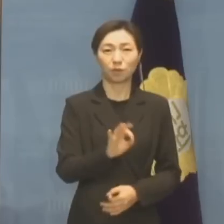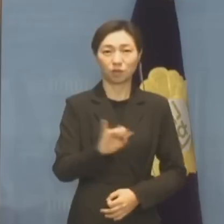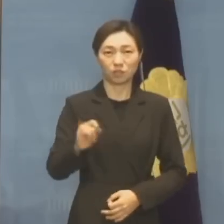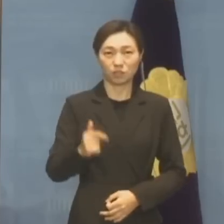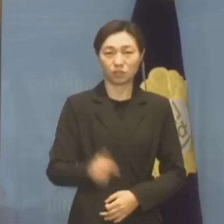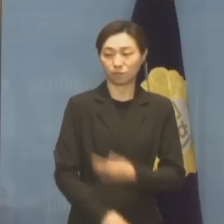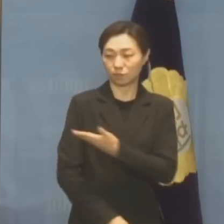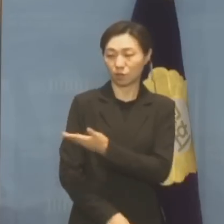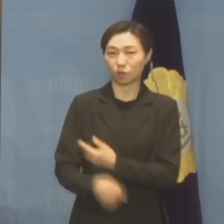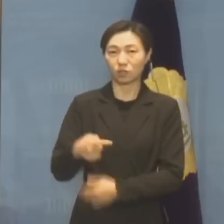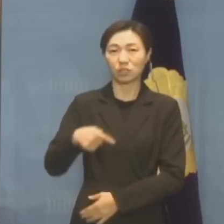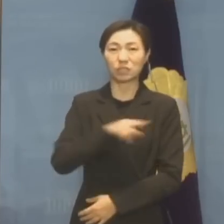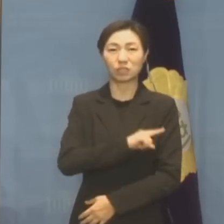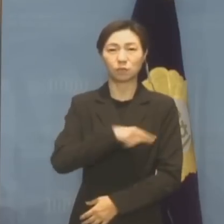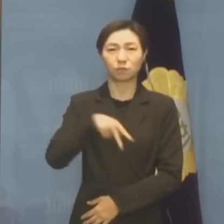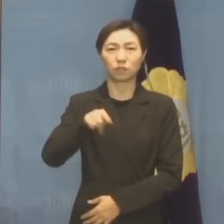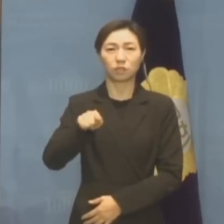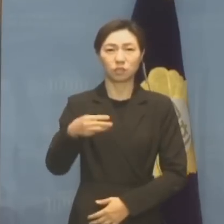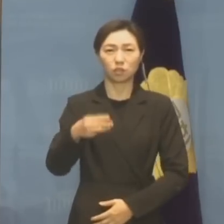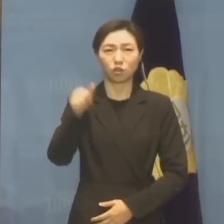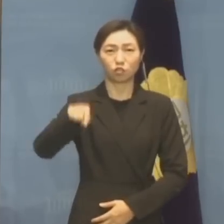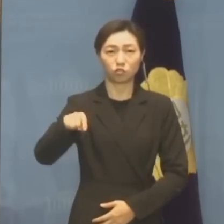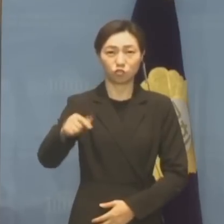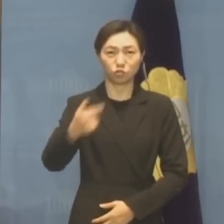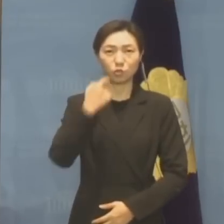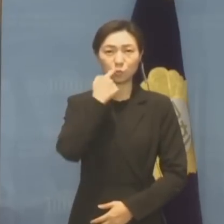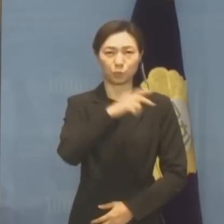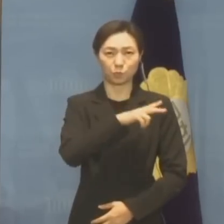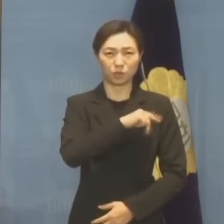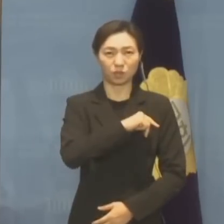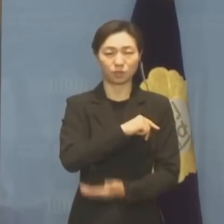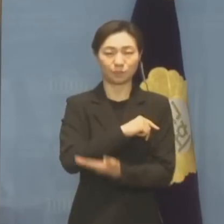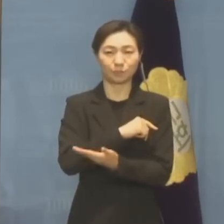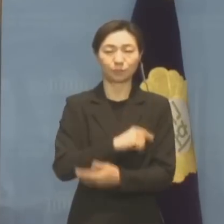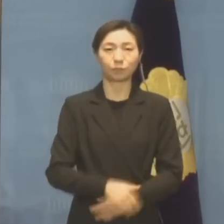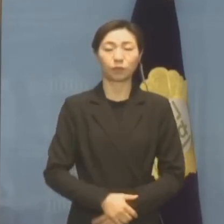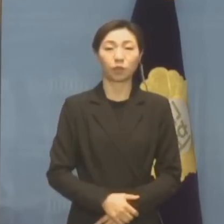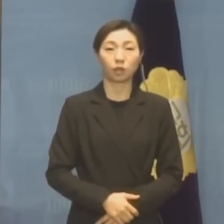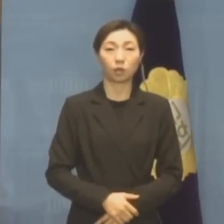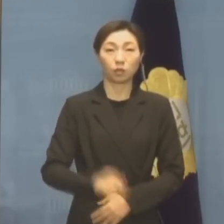서른 의원님이십니다. 오늘 기자회견하게 된 배경은